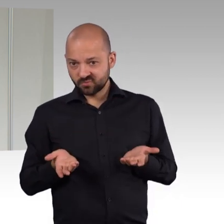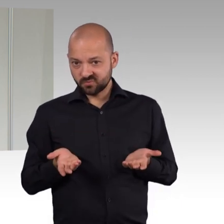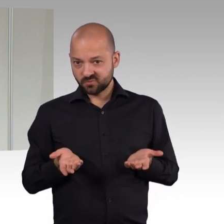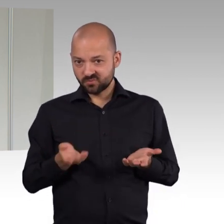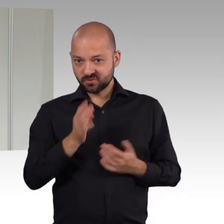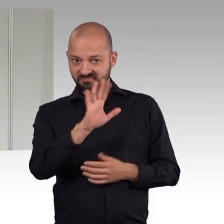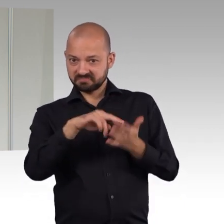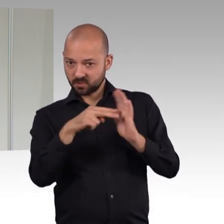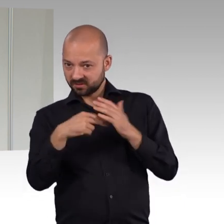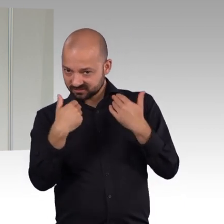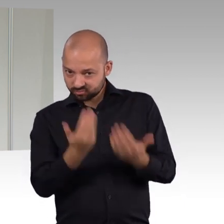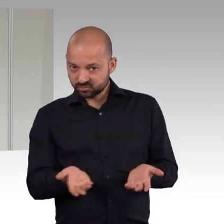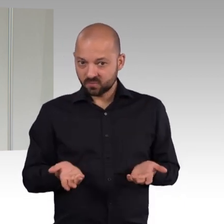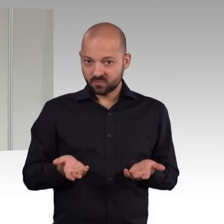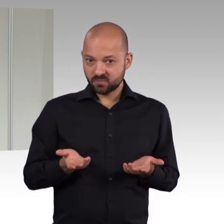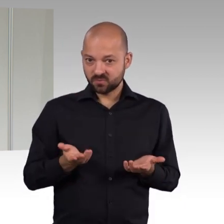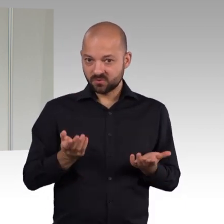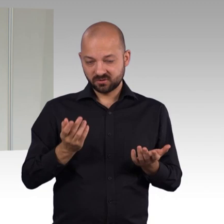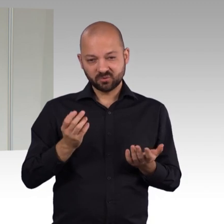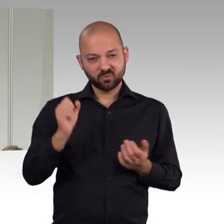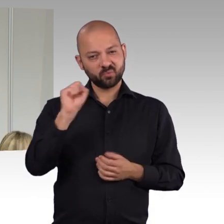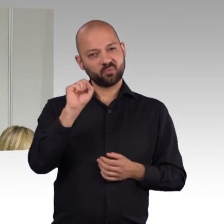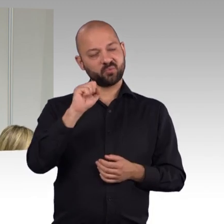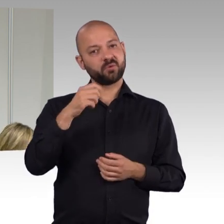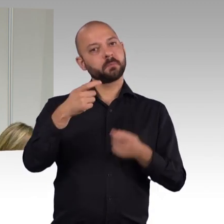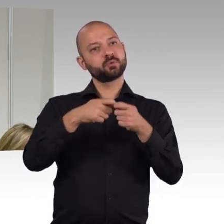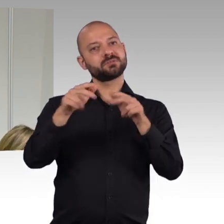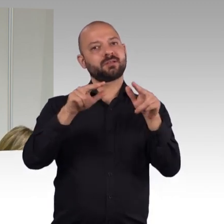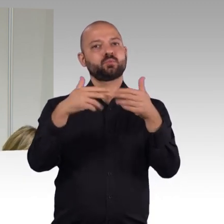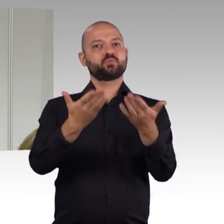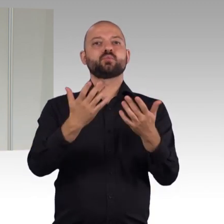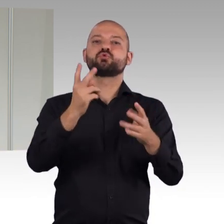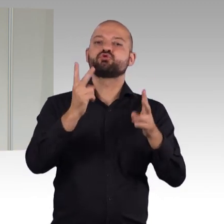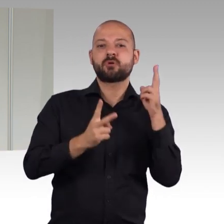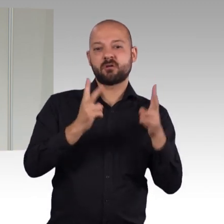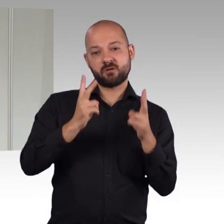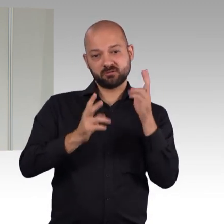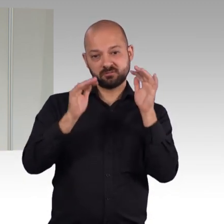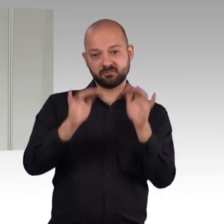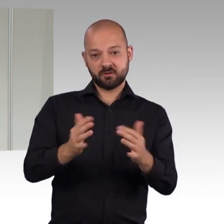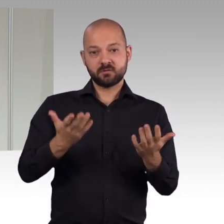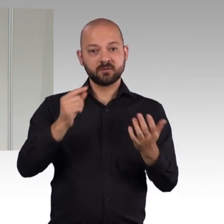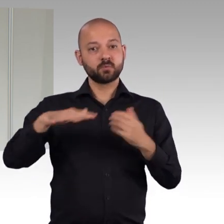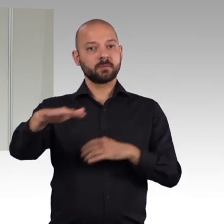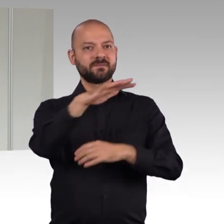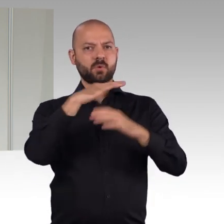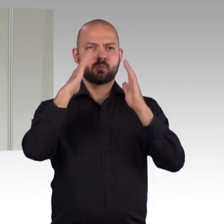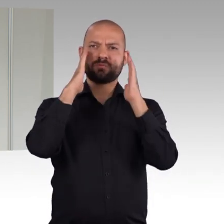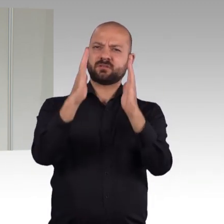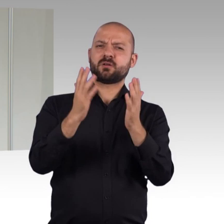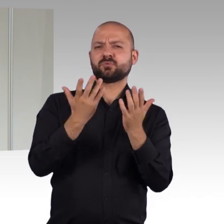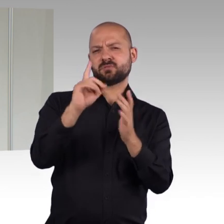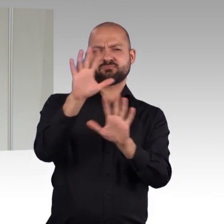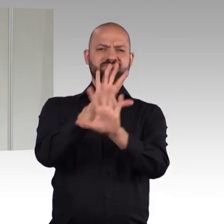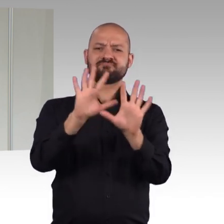Art. Wahlergebnisse werden ignoriert. Das vergebene Wort hat keinen Wert. Es geht um Macht und um